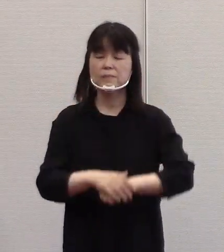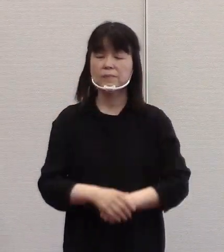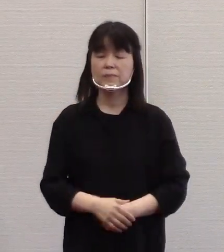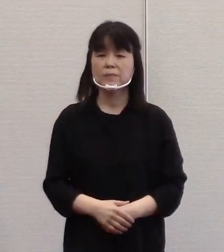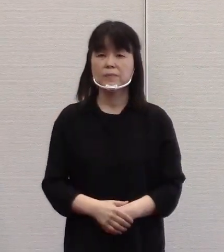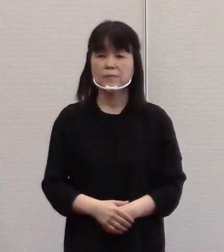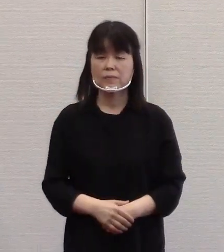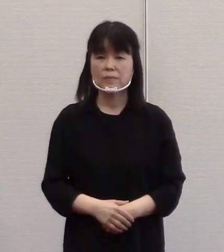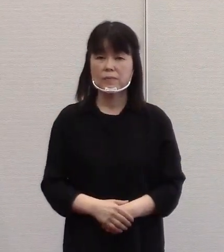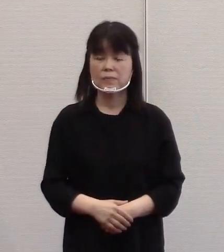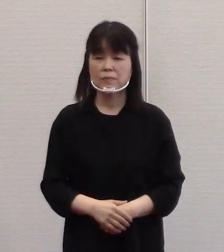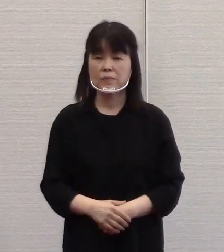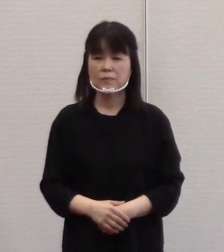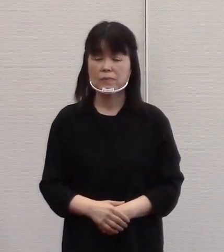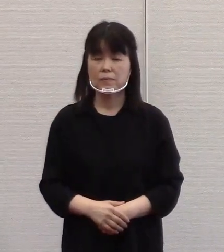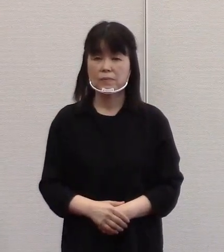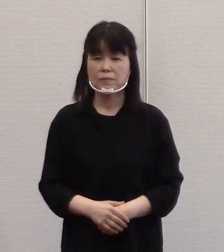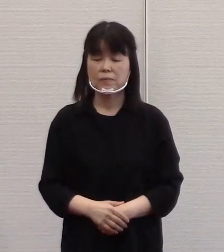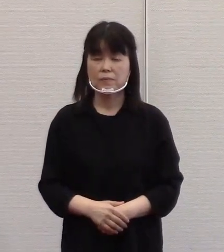県立